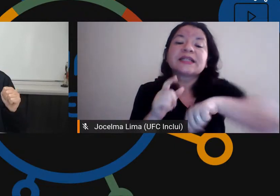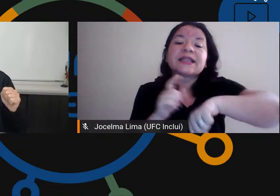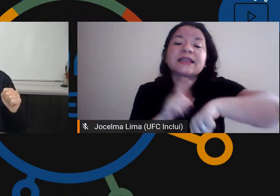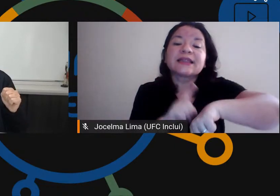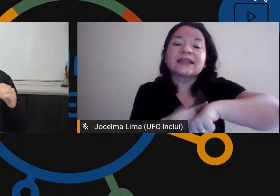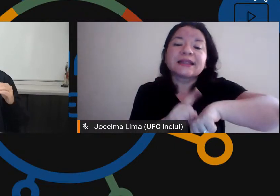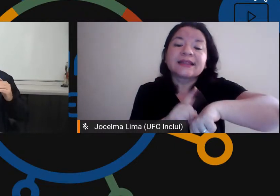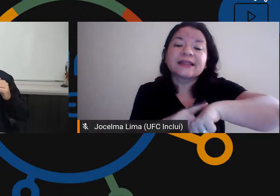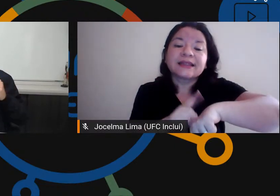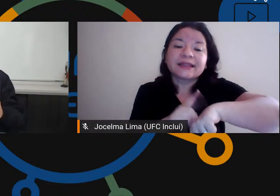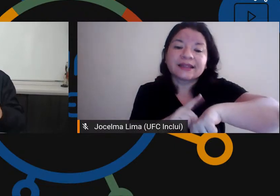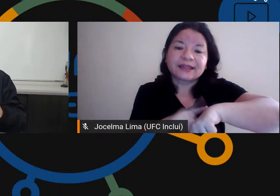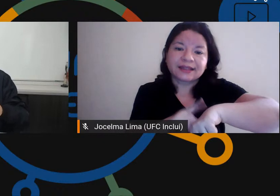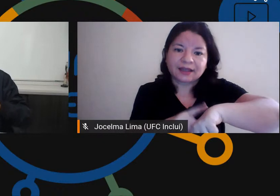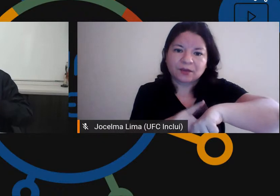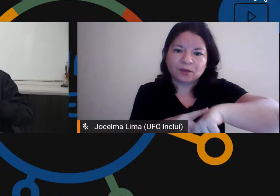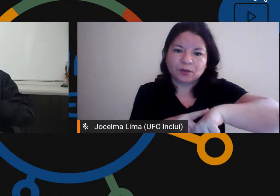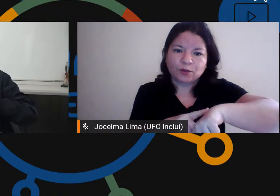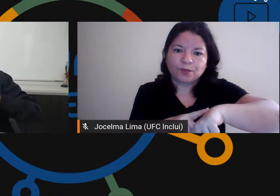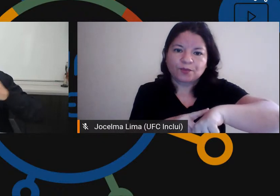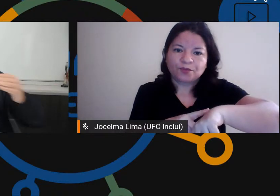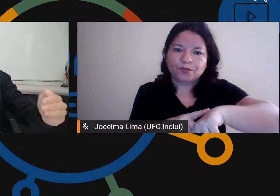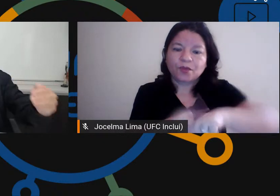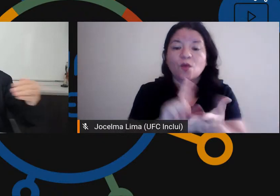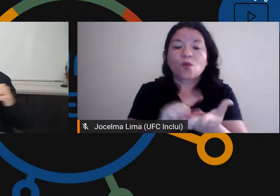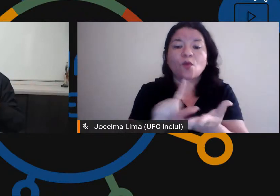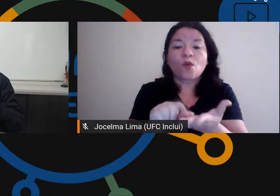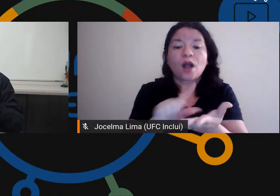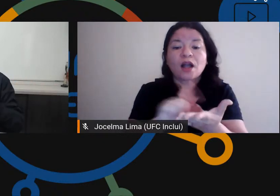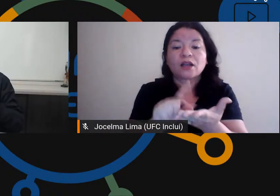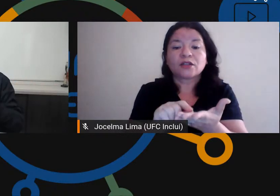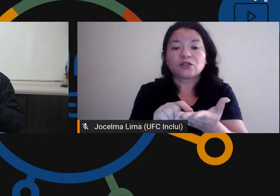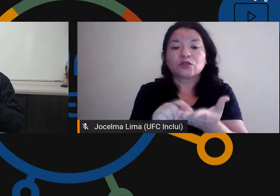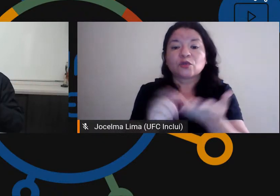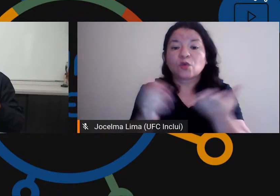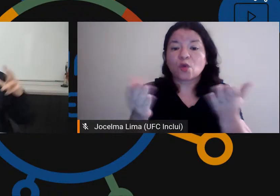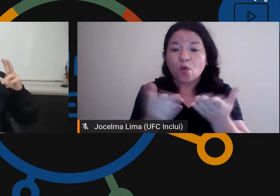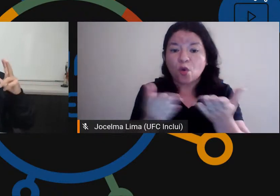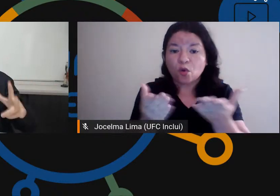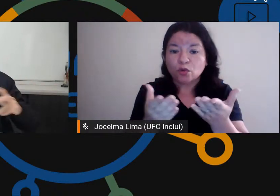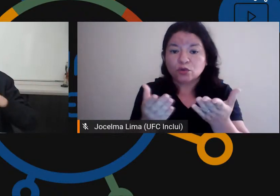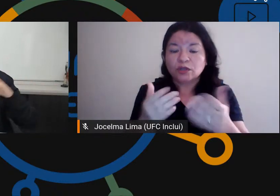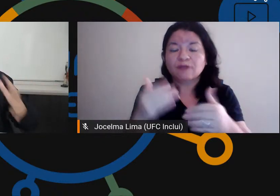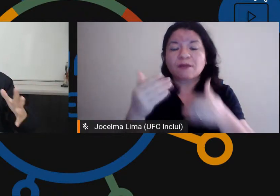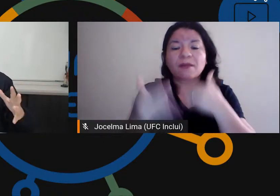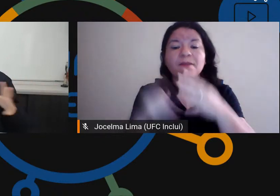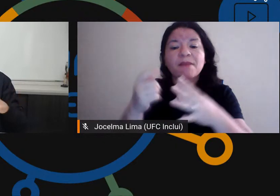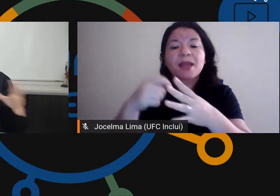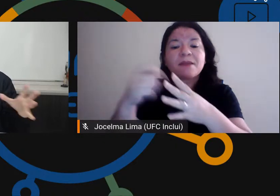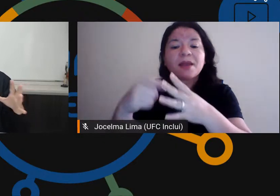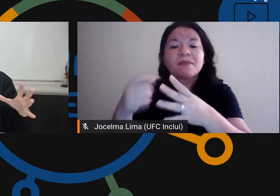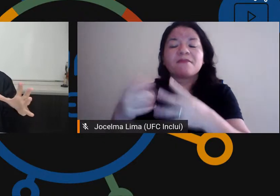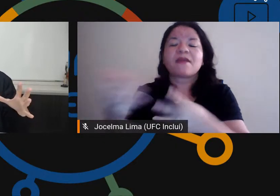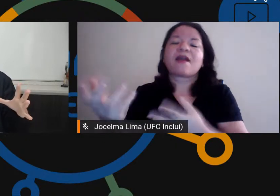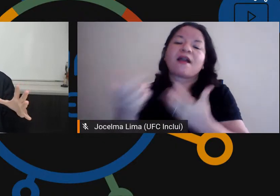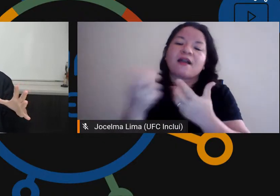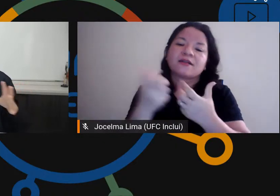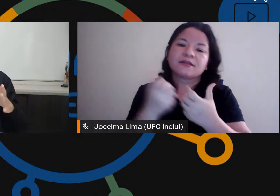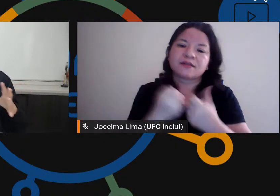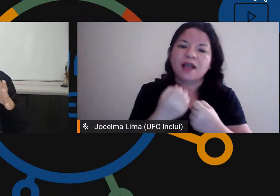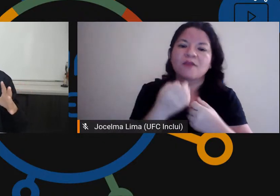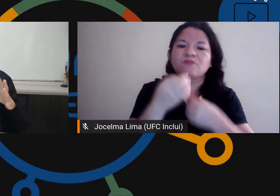tempo. Porque o artigo sai hoje, está arriscado não durar 2 meses. Já recebe críticas e pronto, não